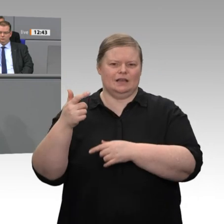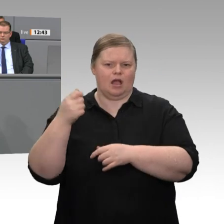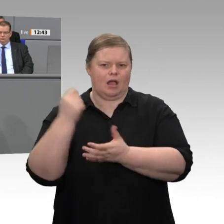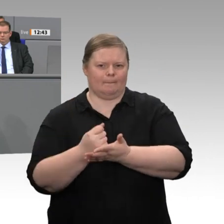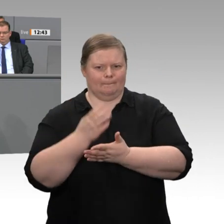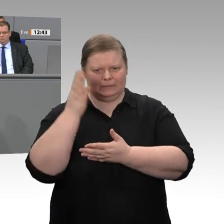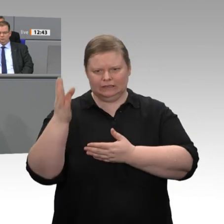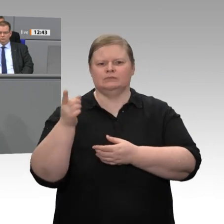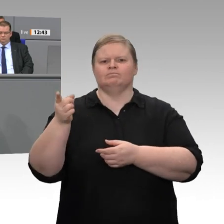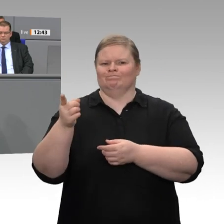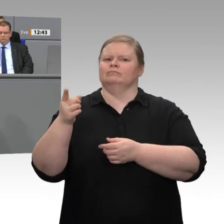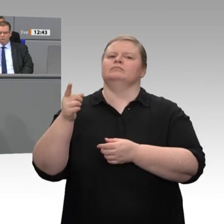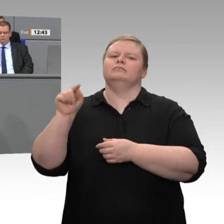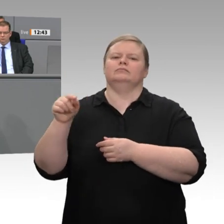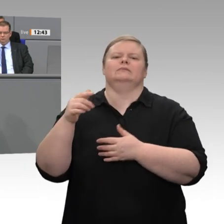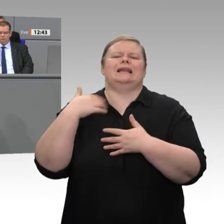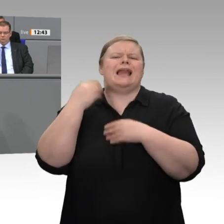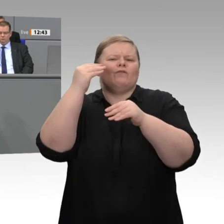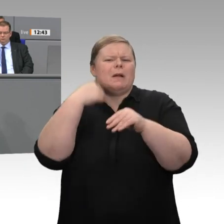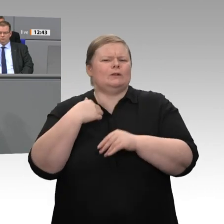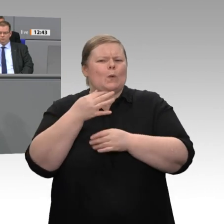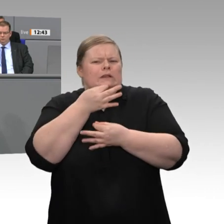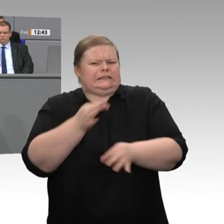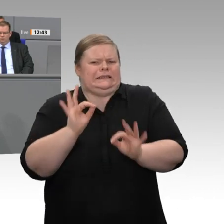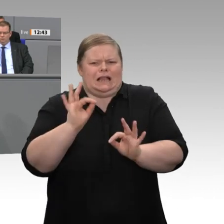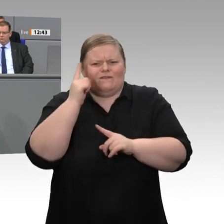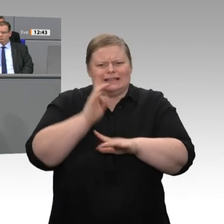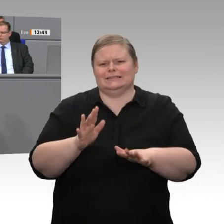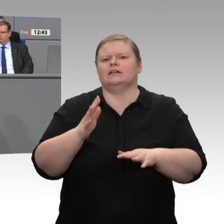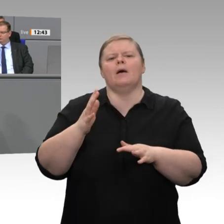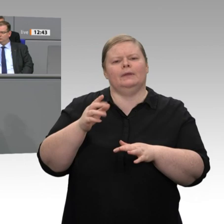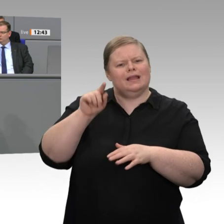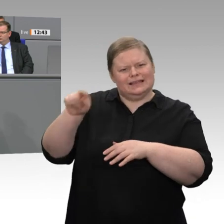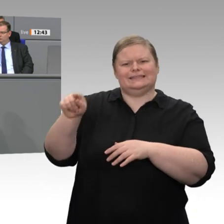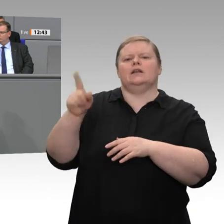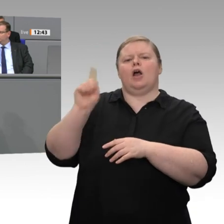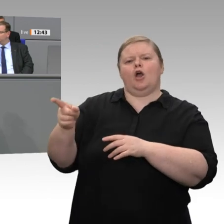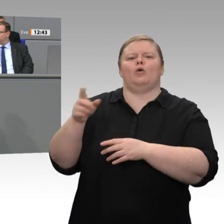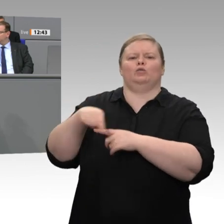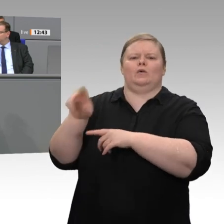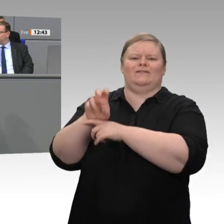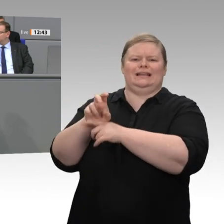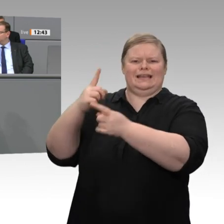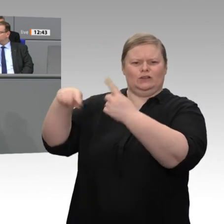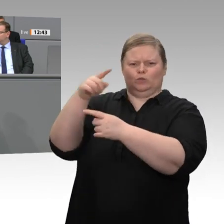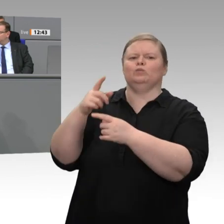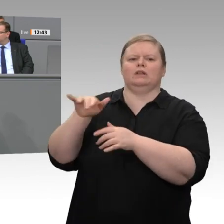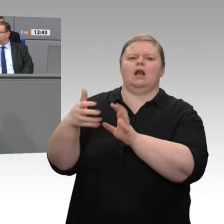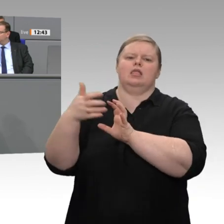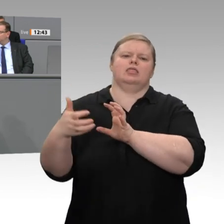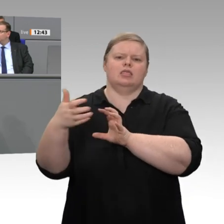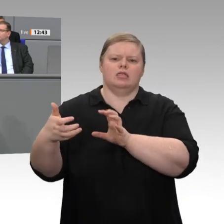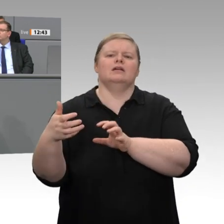zu können. Vor allen Dingen haben wir aber hier im Parlament im letzten Haushalt festgelegt, dass das Bundesverwaltungsamt gerade im Bereich der